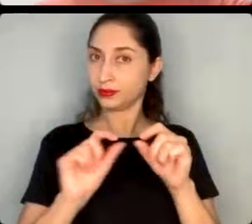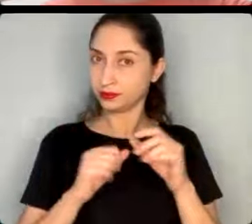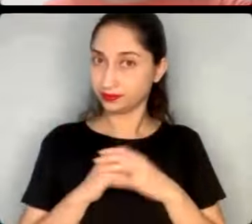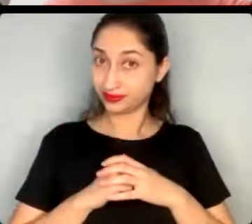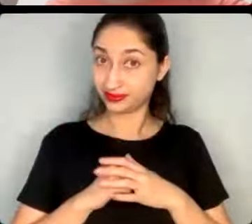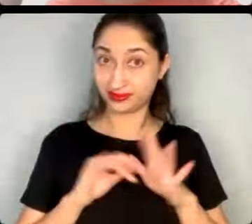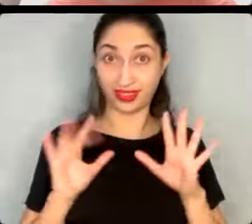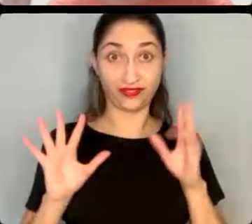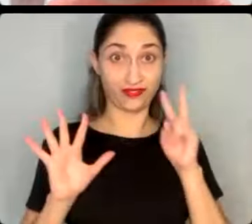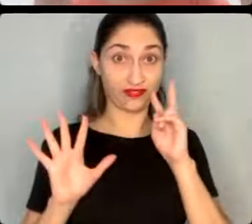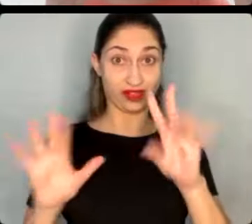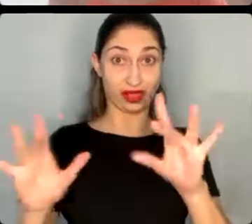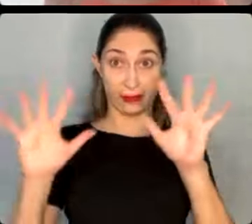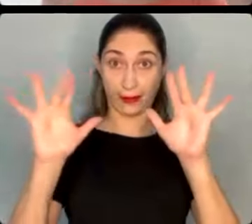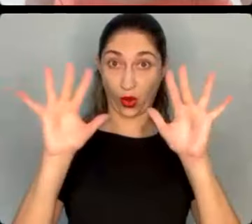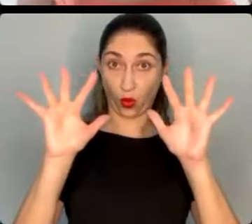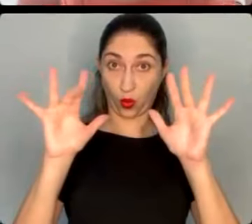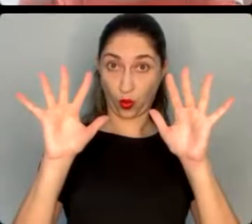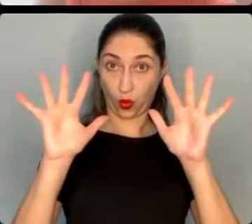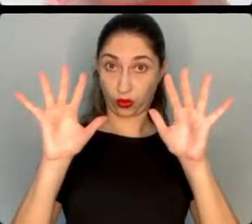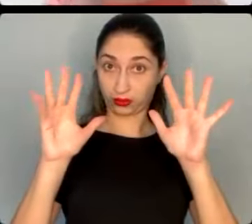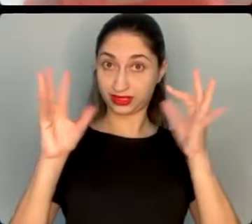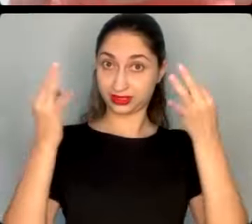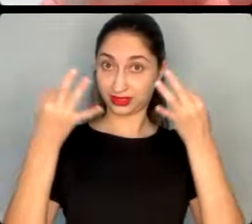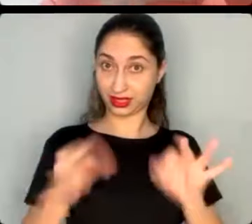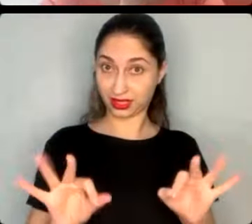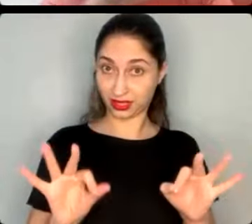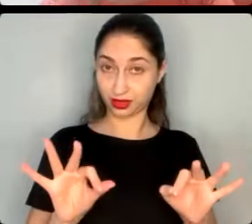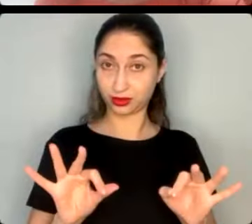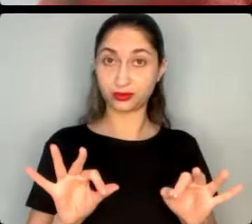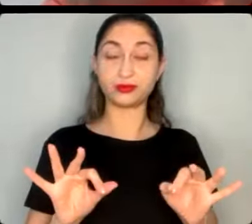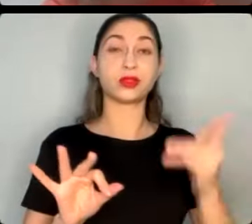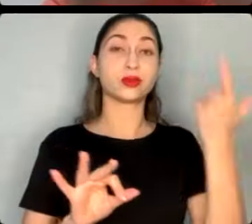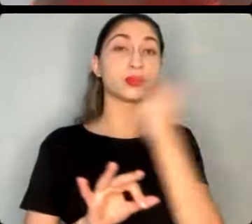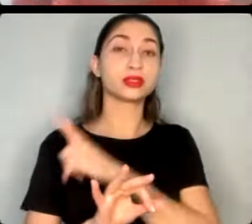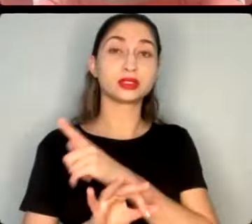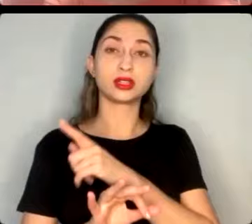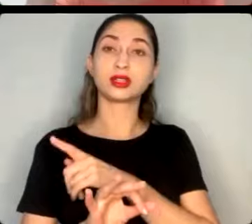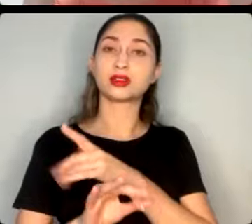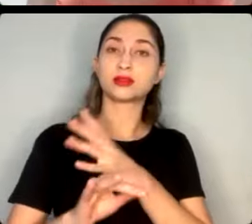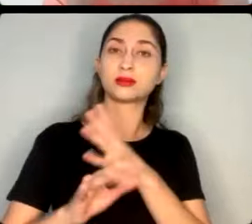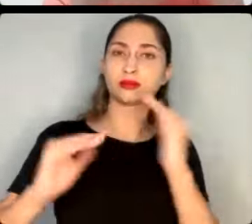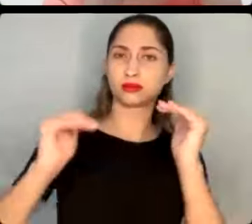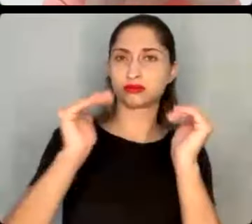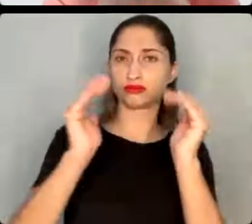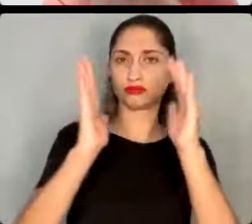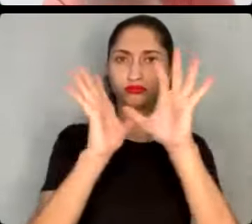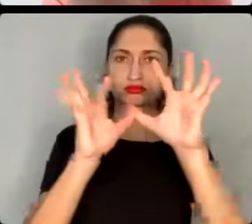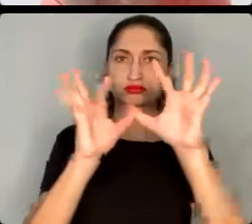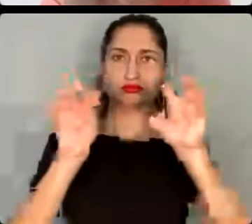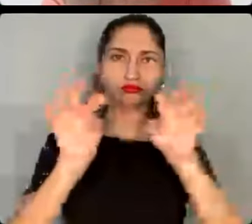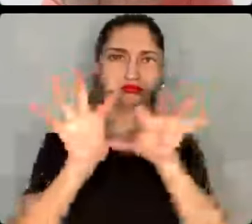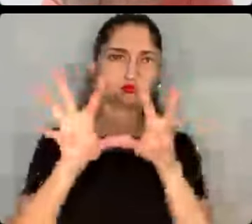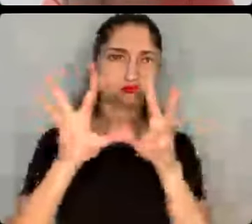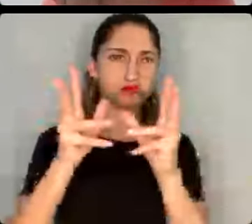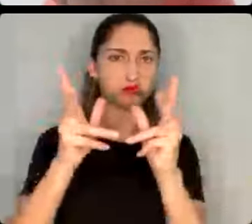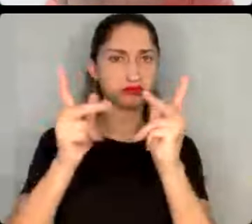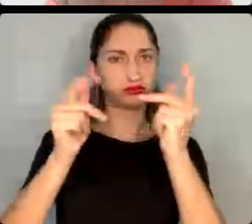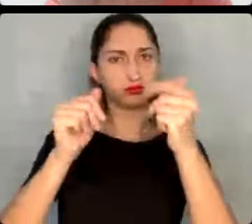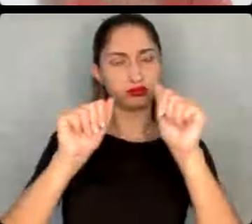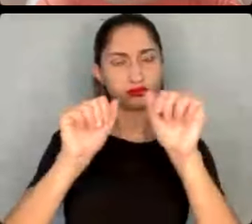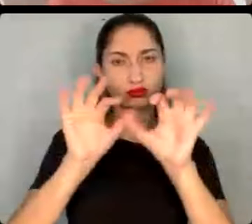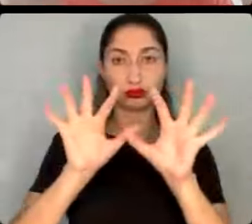as mãos bem posicionadas, construindo a abóbora da mão, como a gente constrói também os